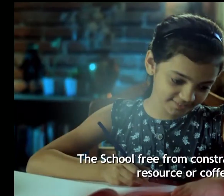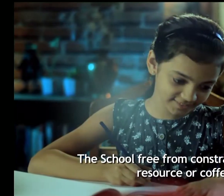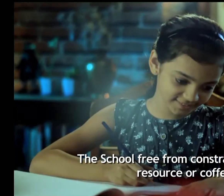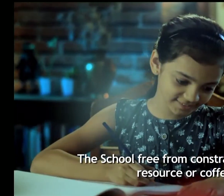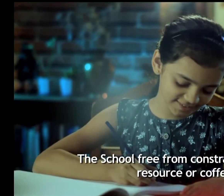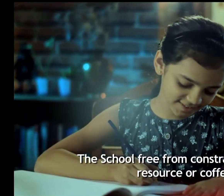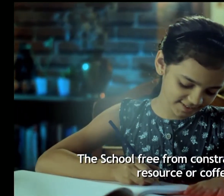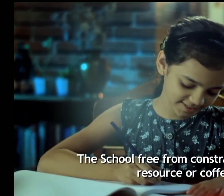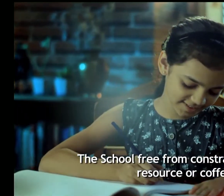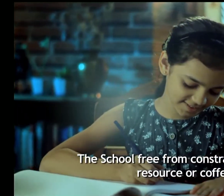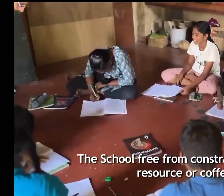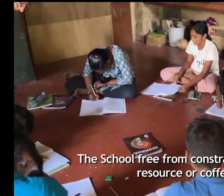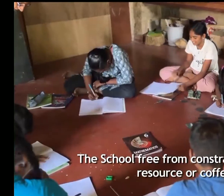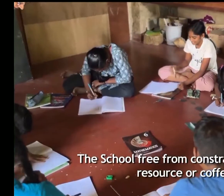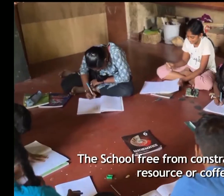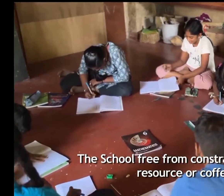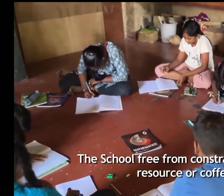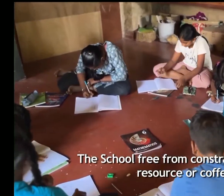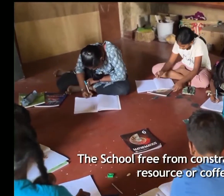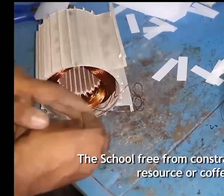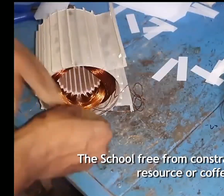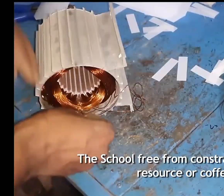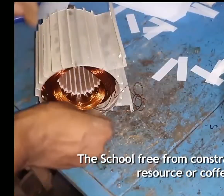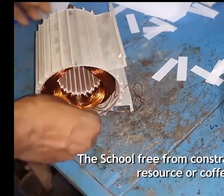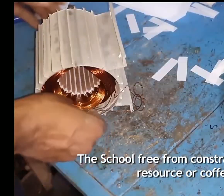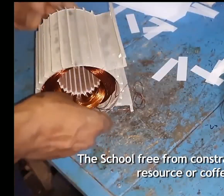धन साधन समय की सीमा से